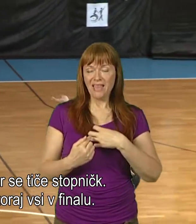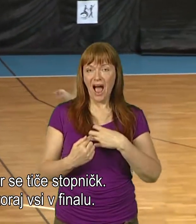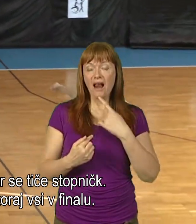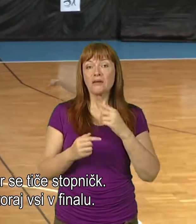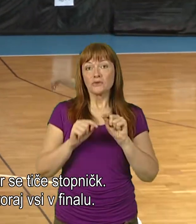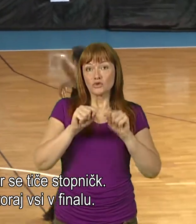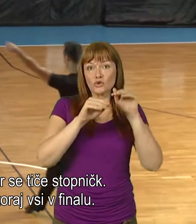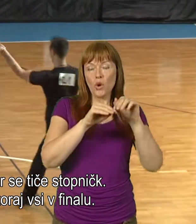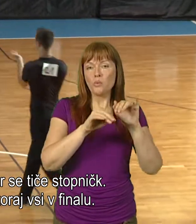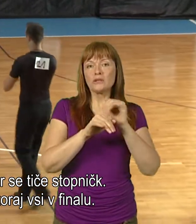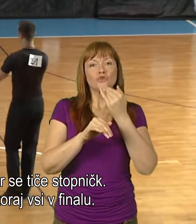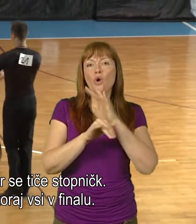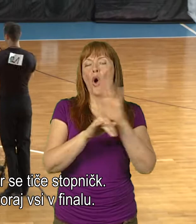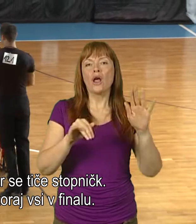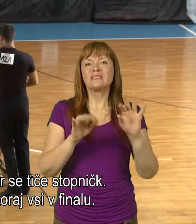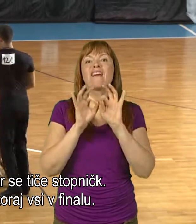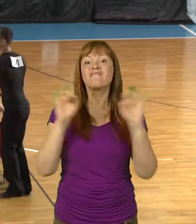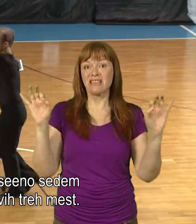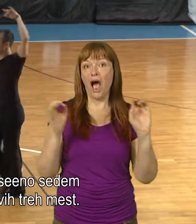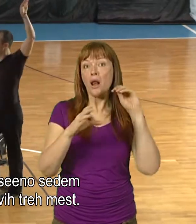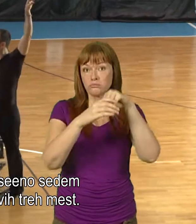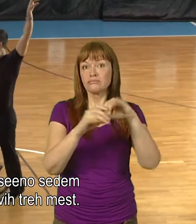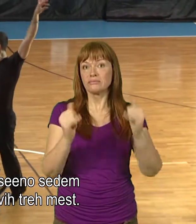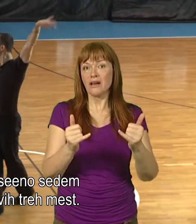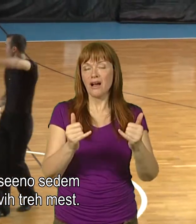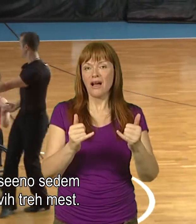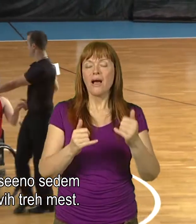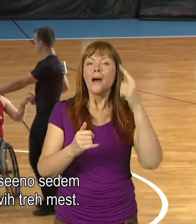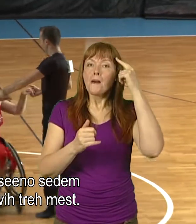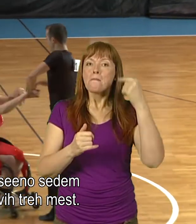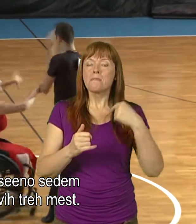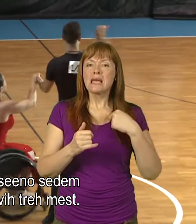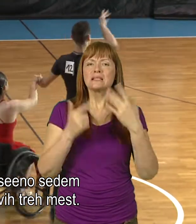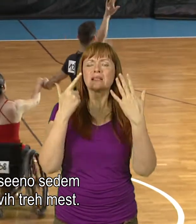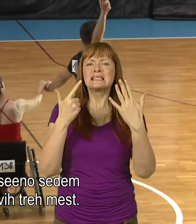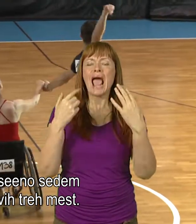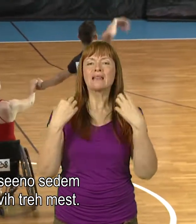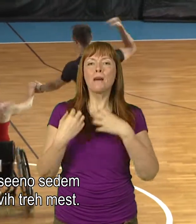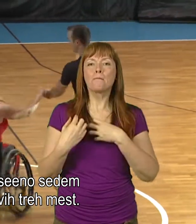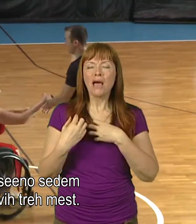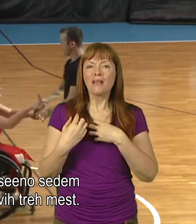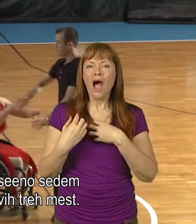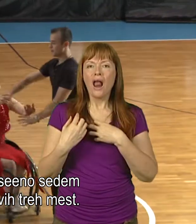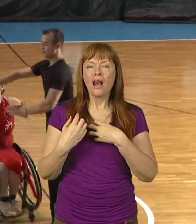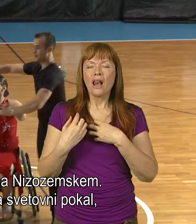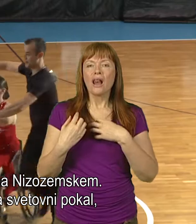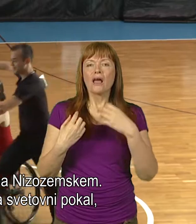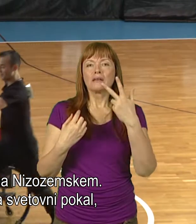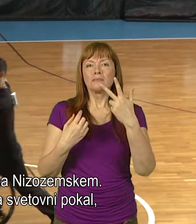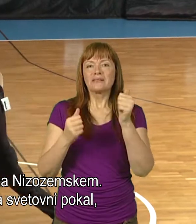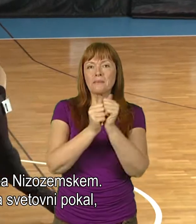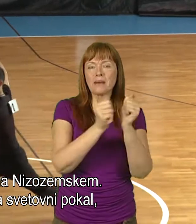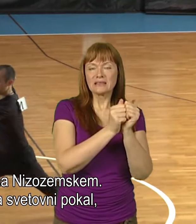smo pa bili večinoma skoraj vsi v finalu. Bilo je pa vseeno, mislim, da je bilo 7 medalj na prvih 3 mestih vseeno. Tekma je bila